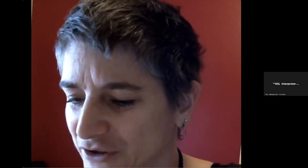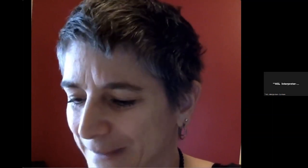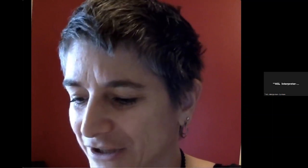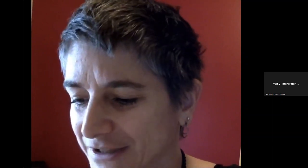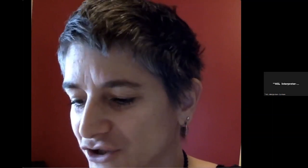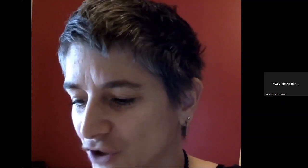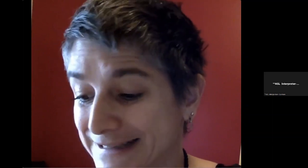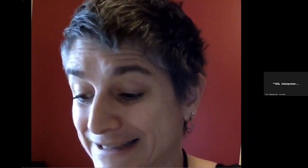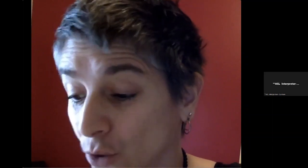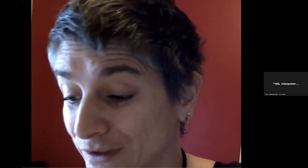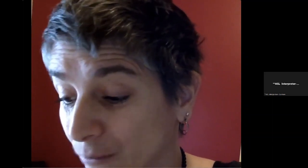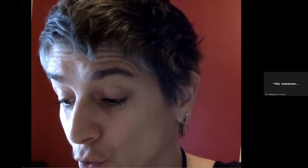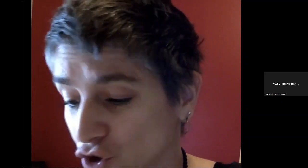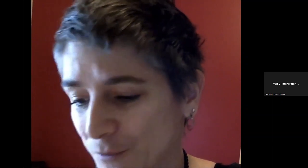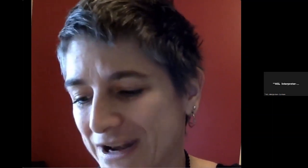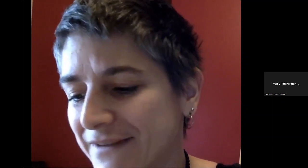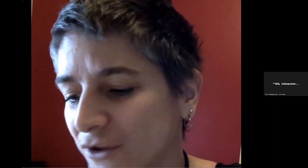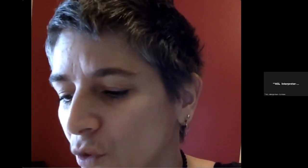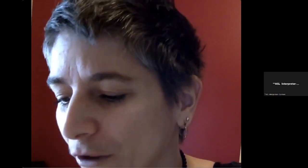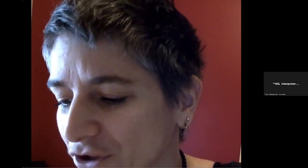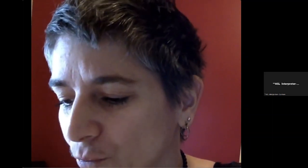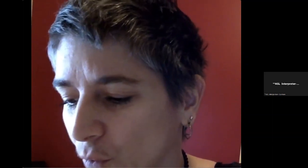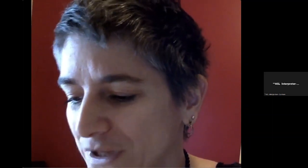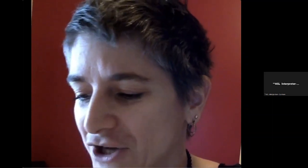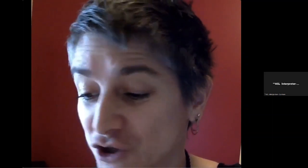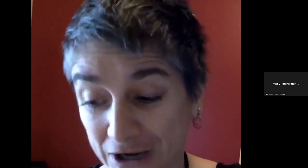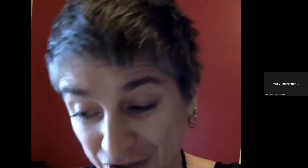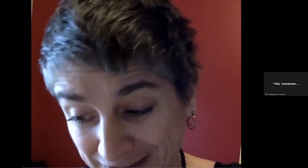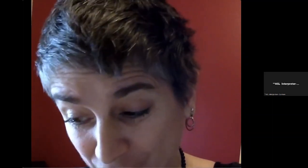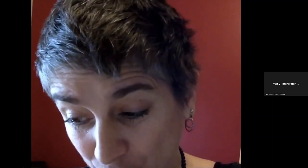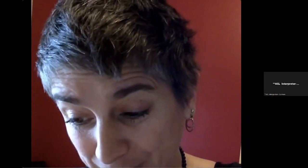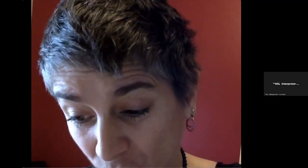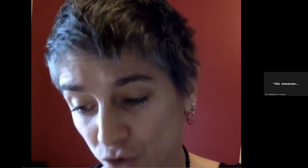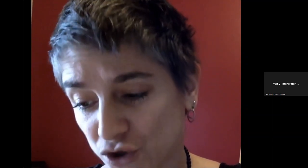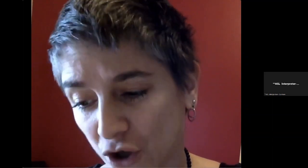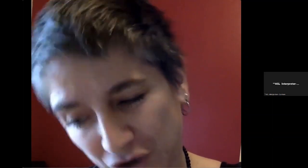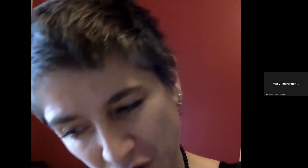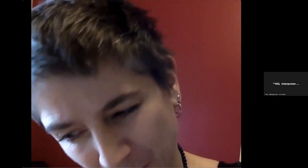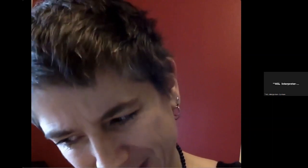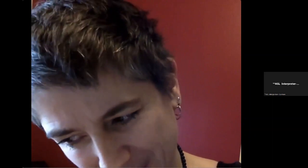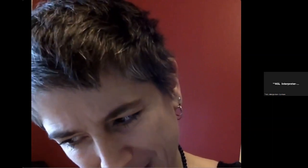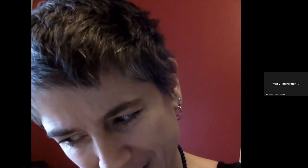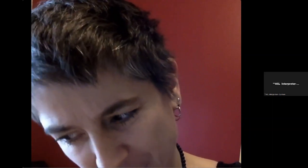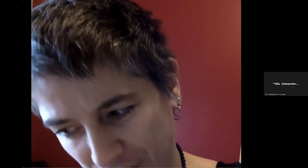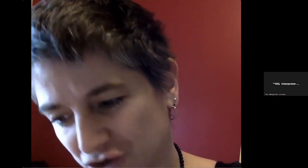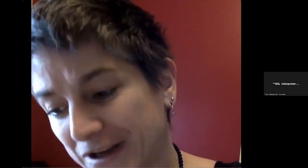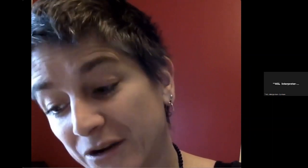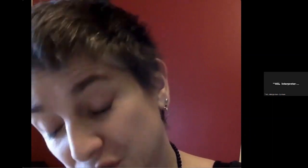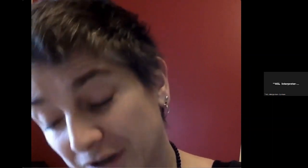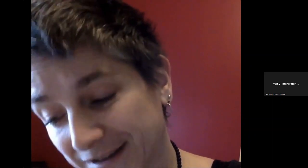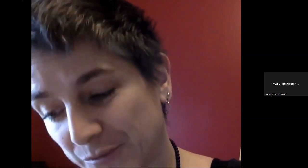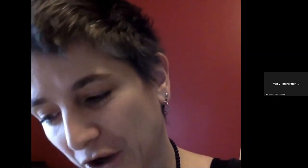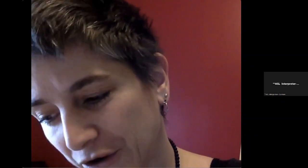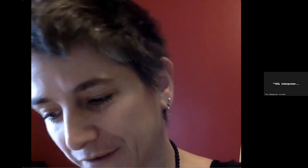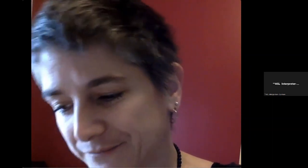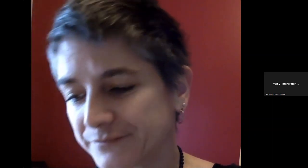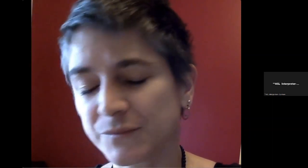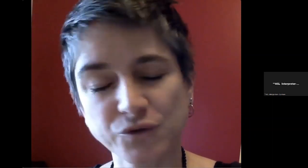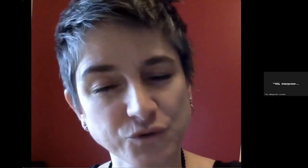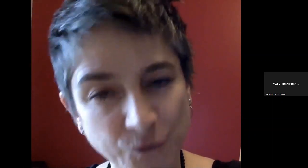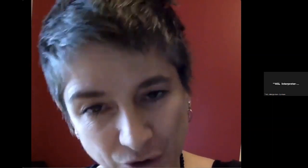enfants en théâtre de marionnettes, je les inonde d'amour, je me lève la nuit au moindre bruit, je leur achète des légumes bio, je leur donne leurs médicaments à l'heure, je les console quand ils